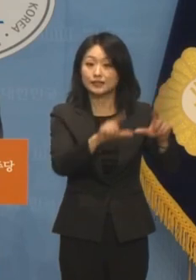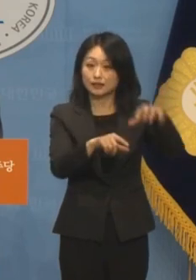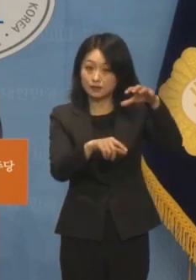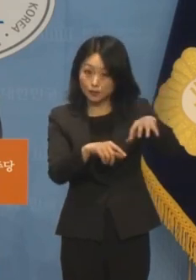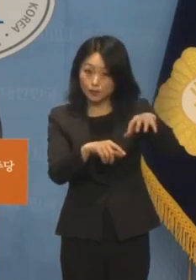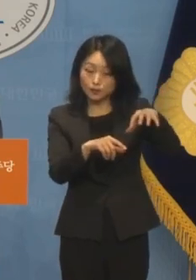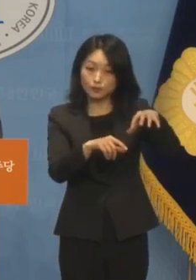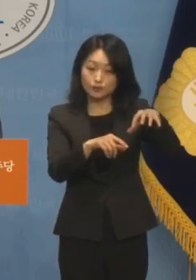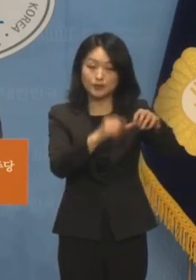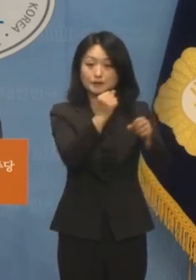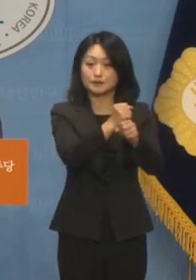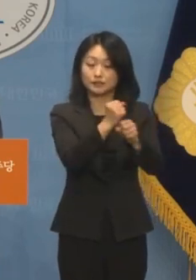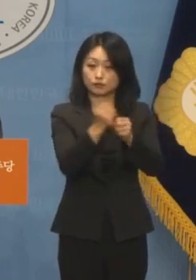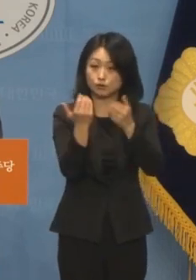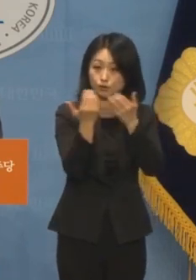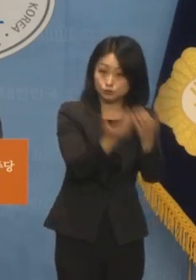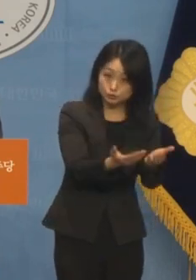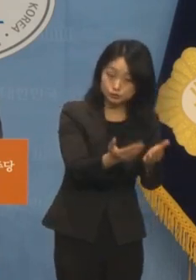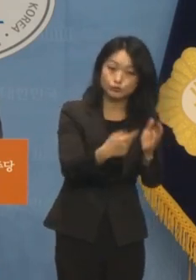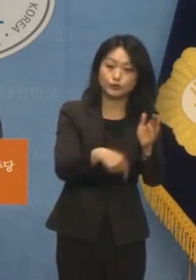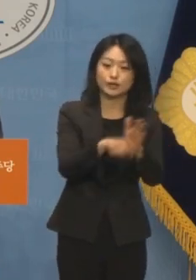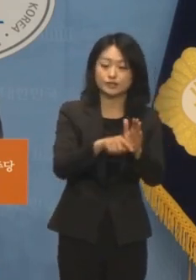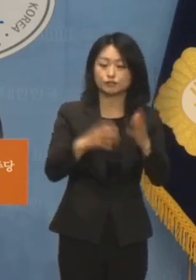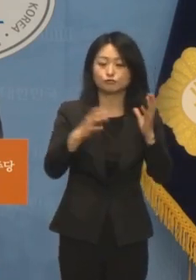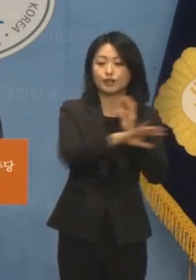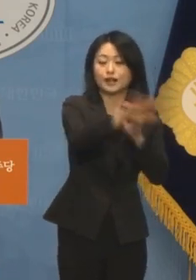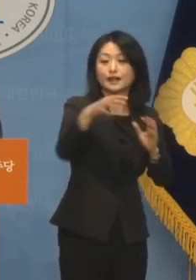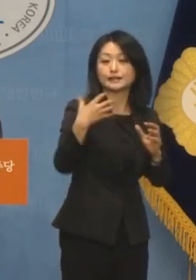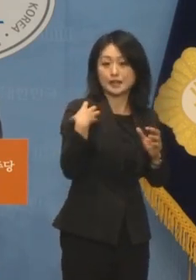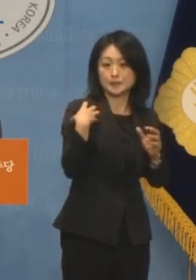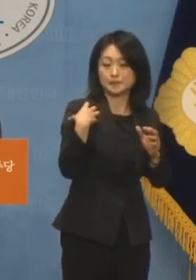수 있도록 국가가 제대로 역할을 해야 합니다.